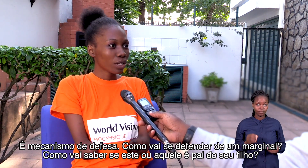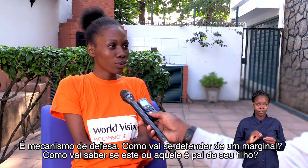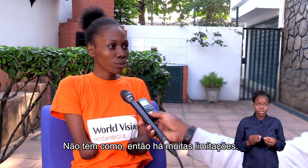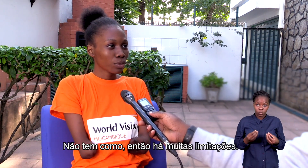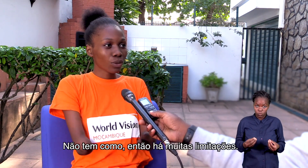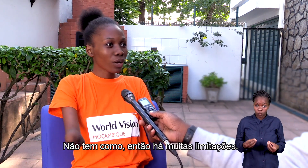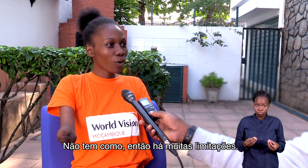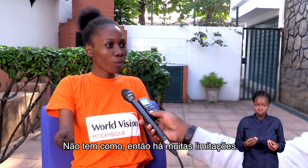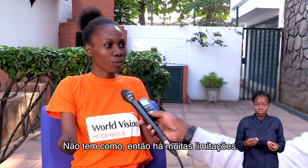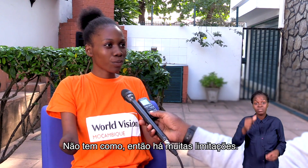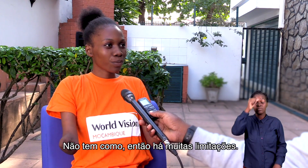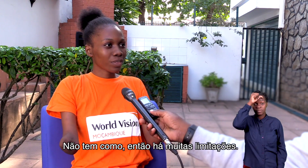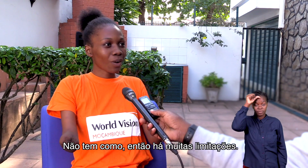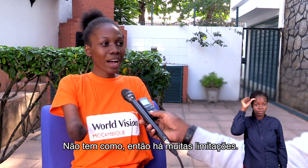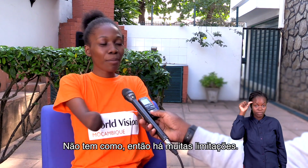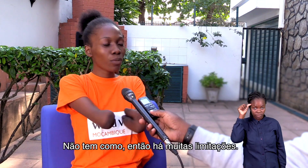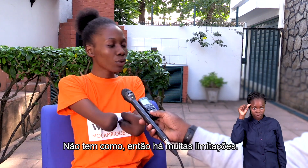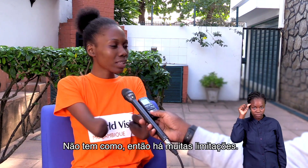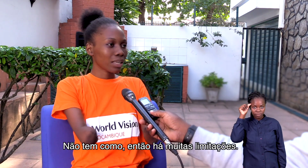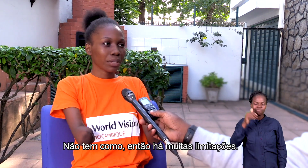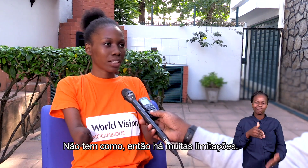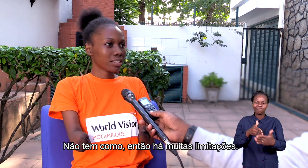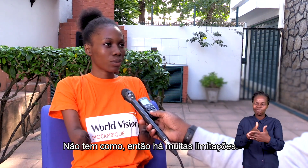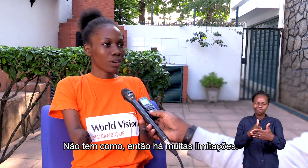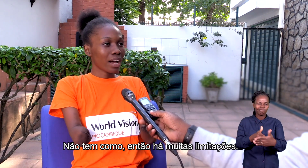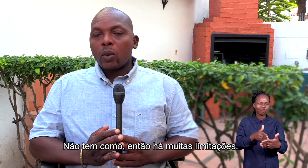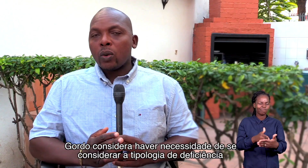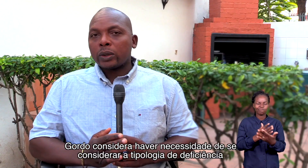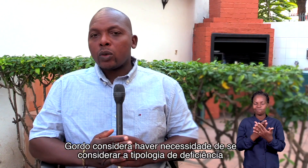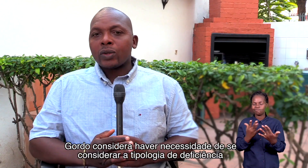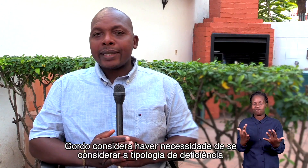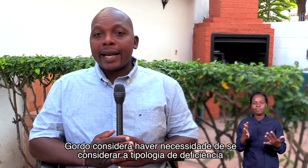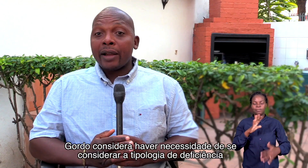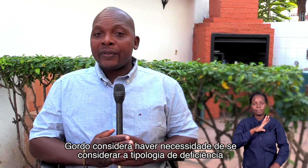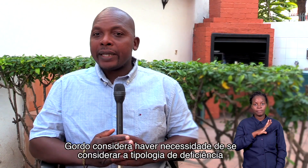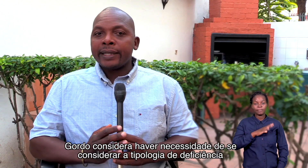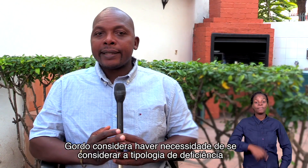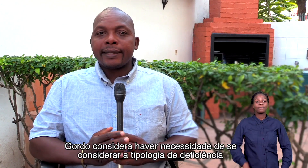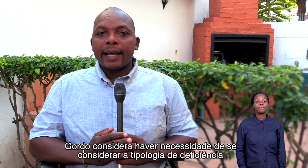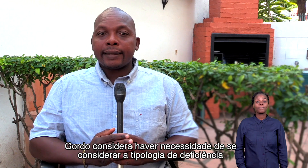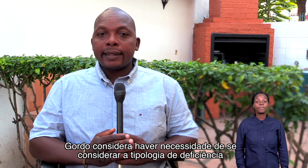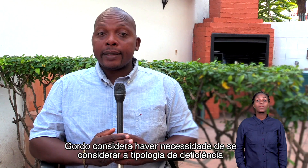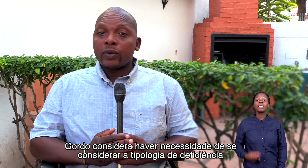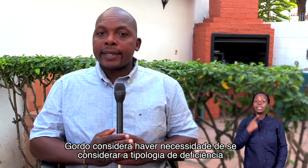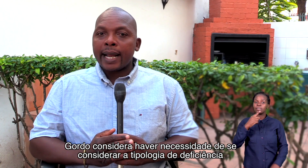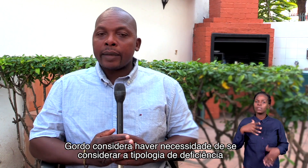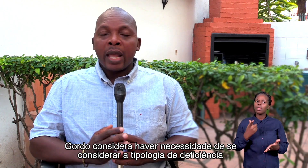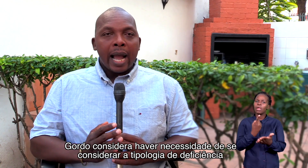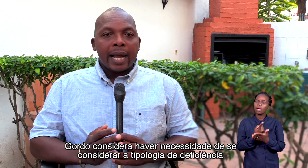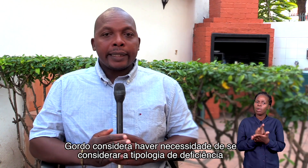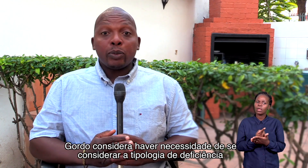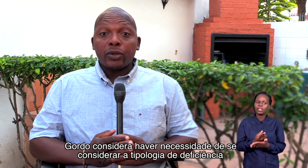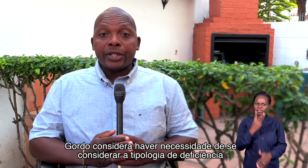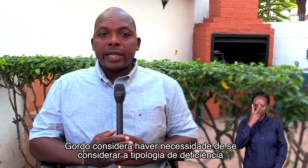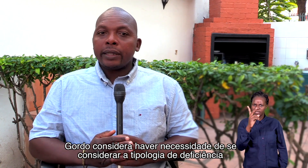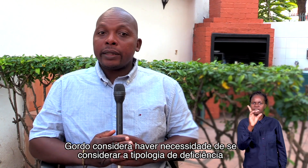seu filho? Não tem como. Então, há muita limitação. Gordo considera haver necessidade de se considerar